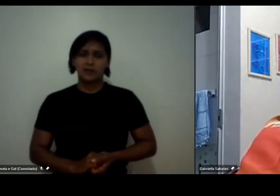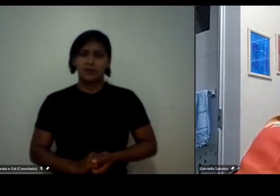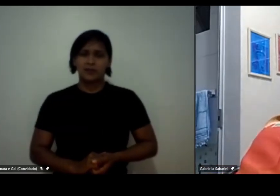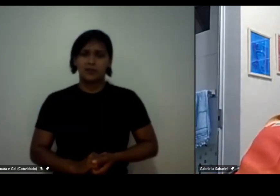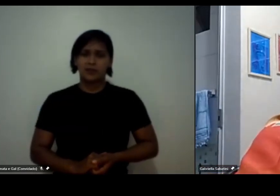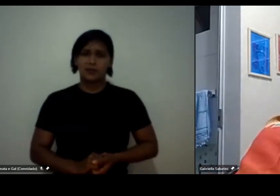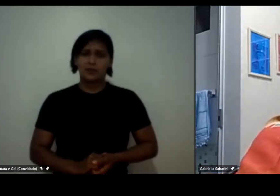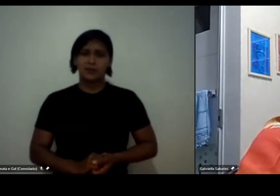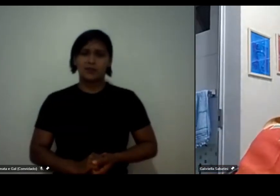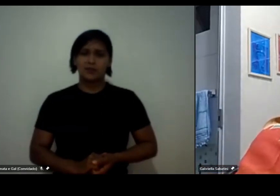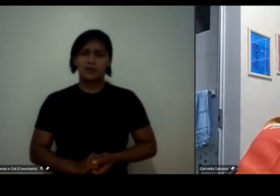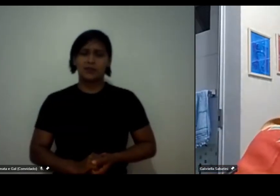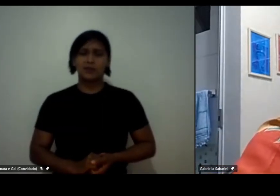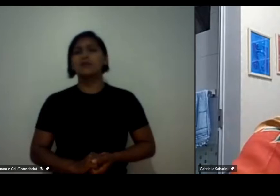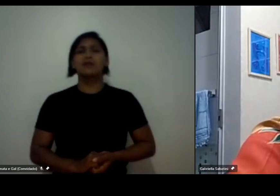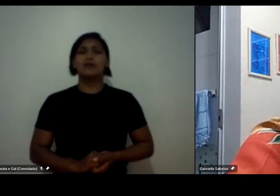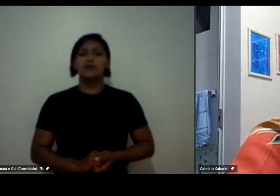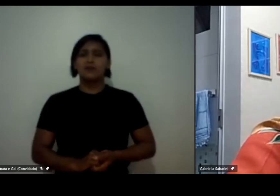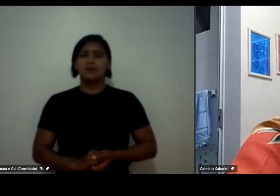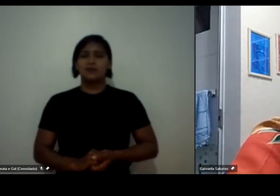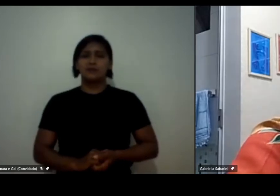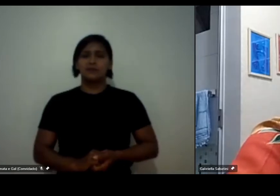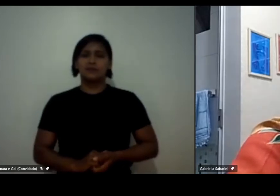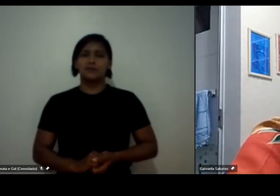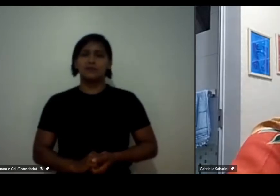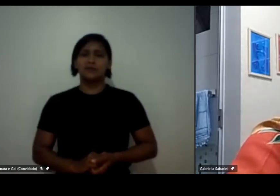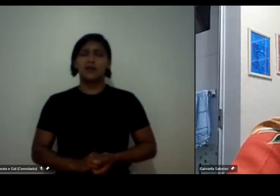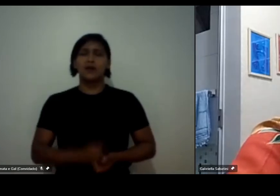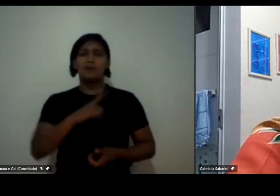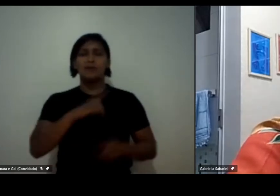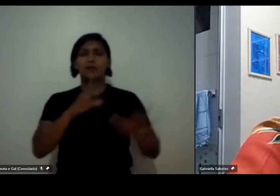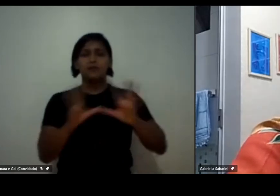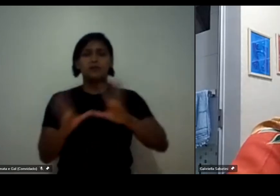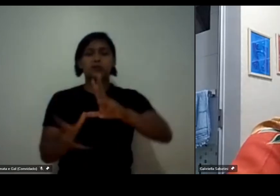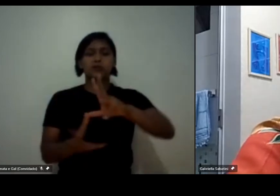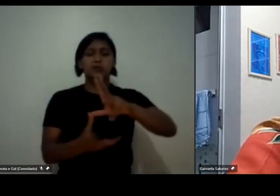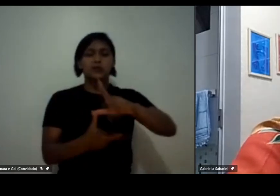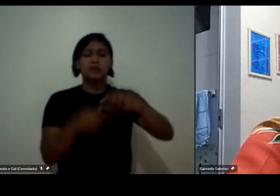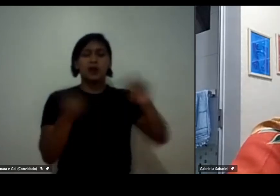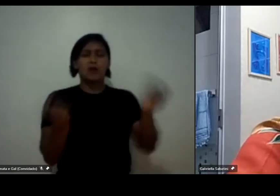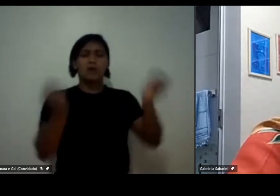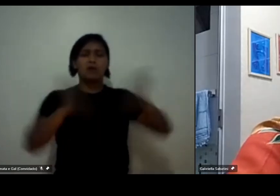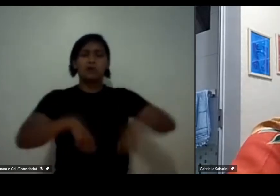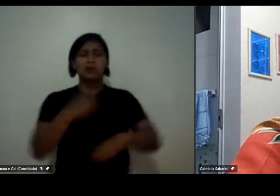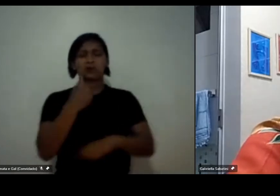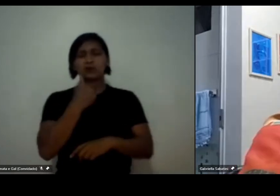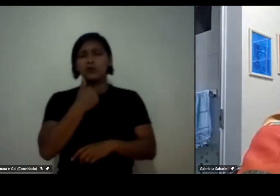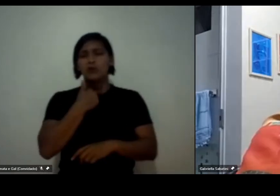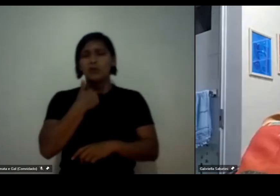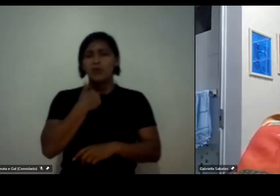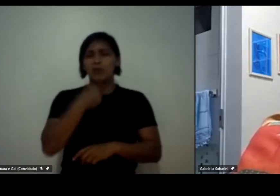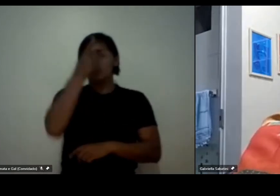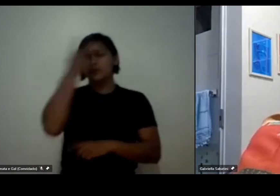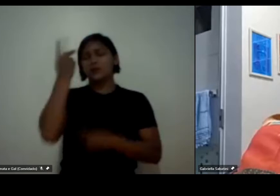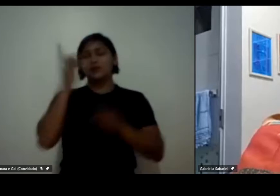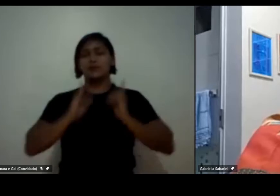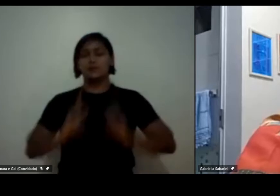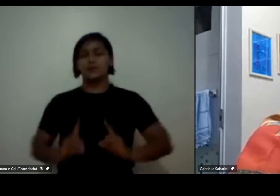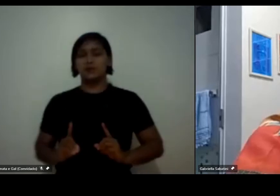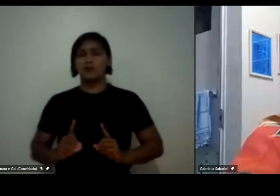uma ideia universal em relação à incapacidade da pessoa com deficiência, que afeta